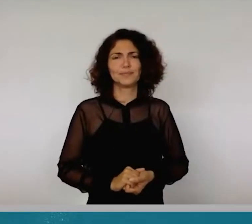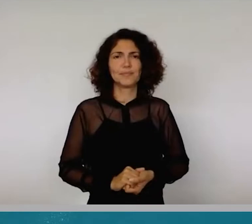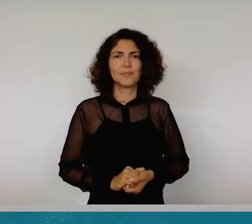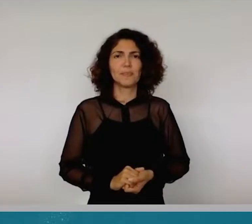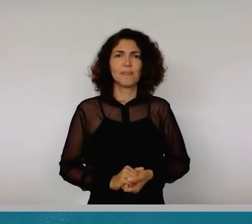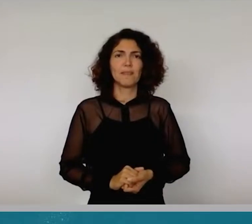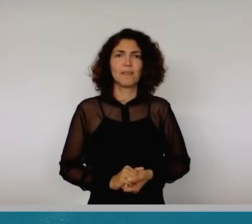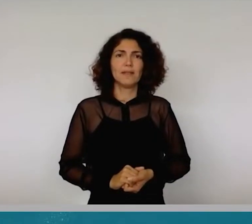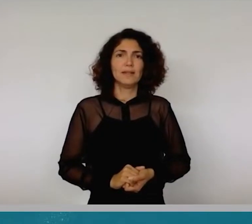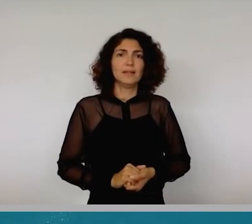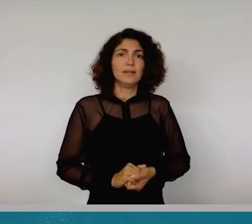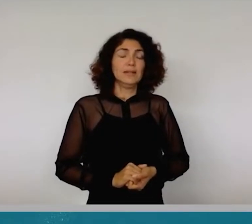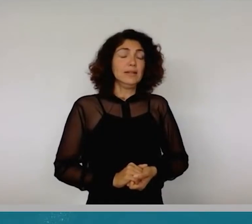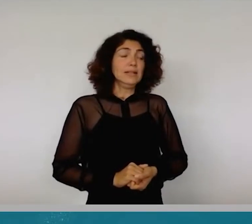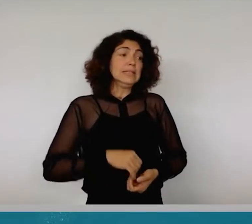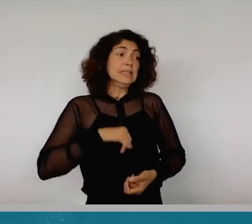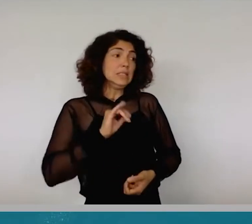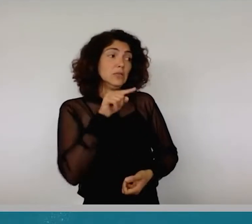Se todavia